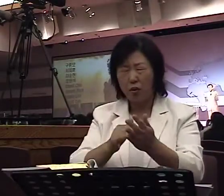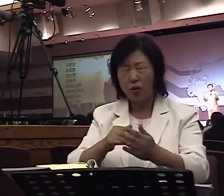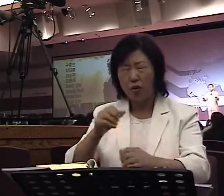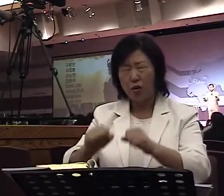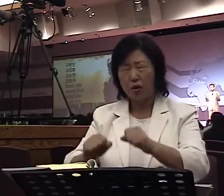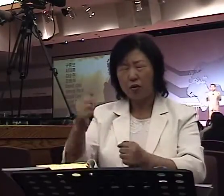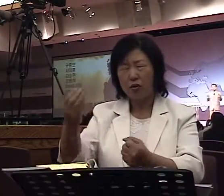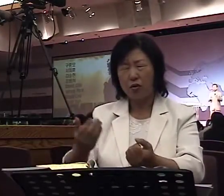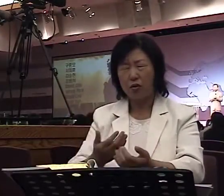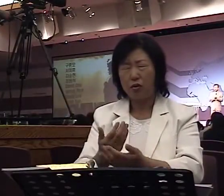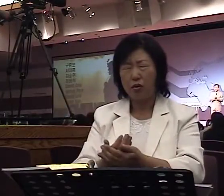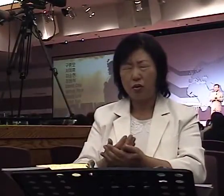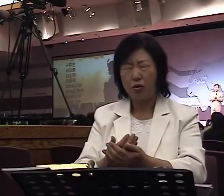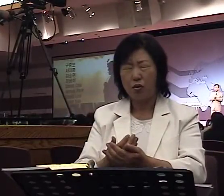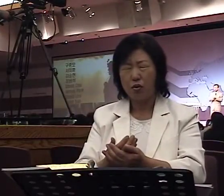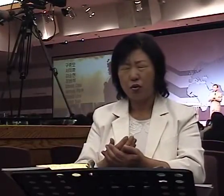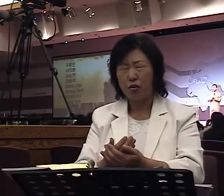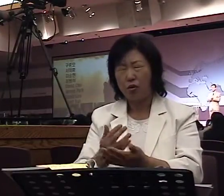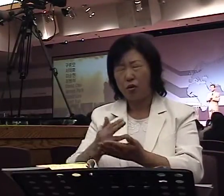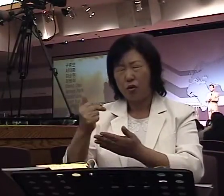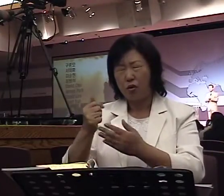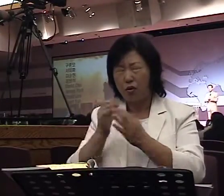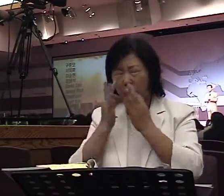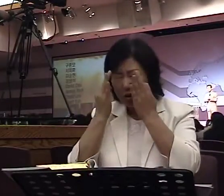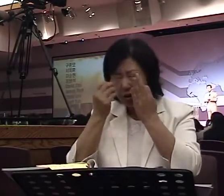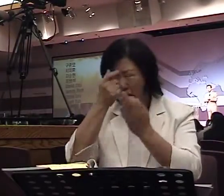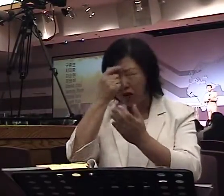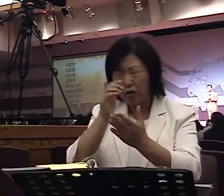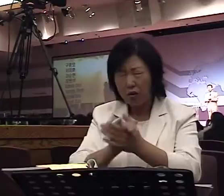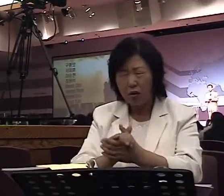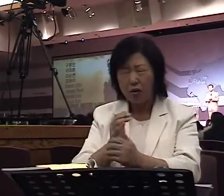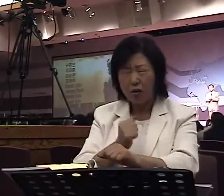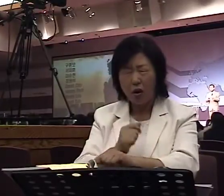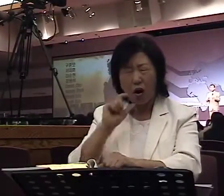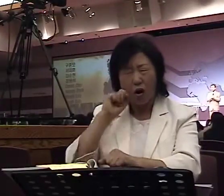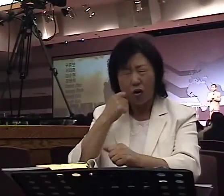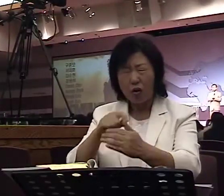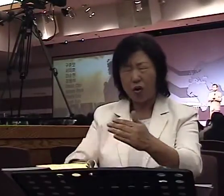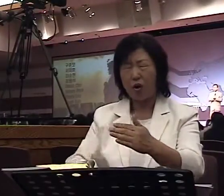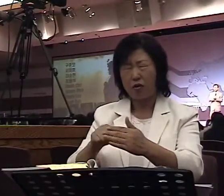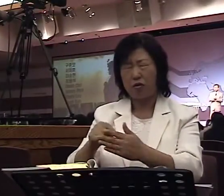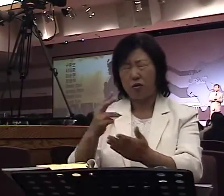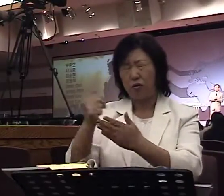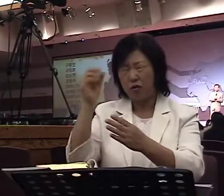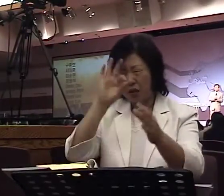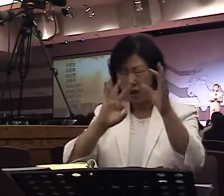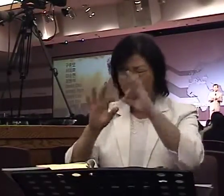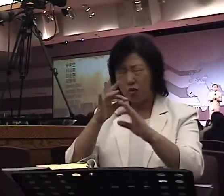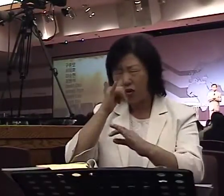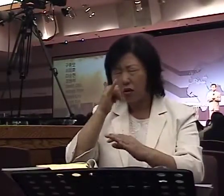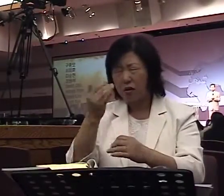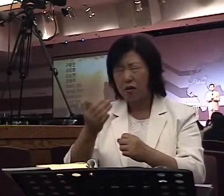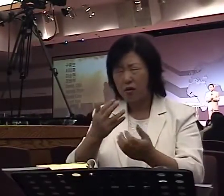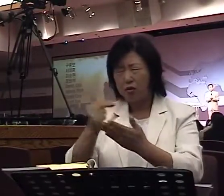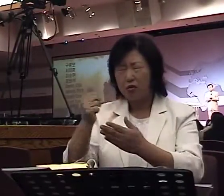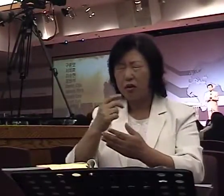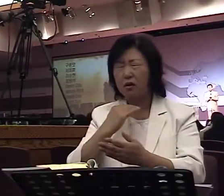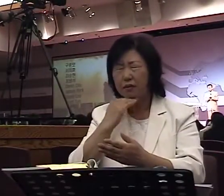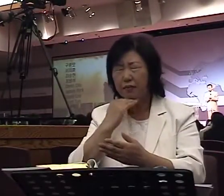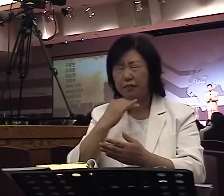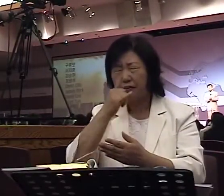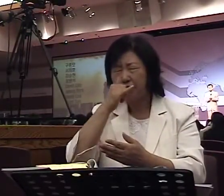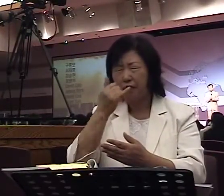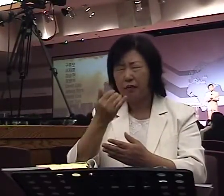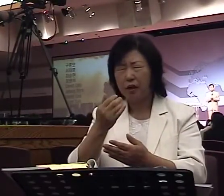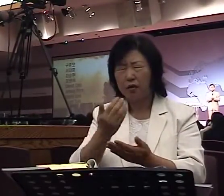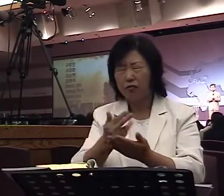them home safely. 주님, 간절히 기도합니다. 어려움 가운데 주님만을 찾고 있사오니 주님을 기다리고 있사오니